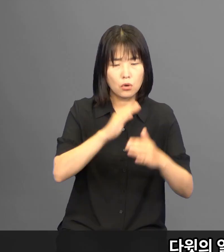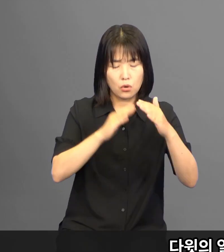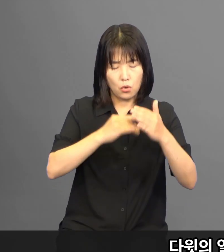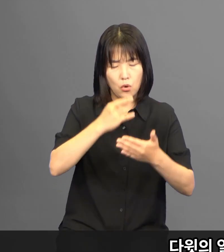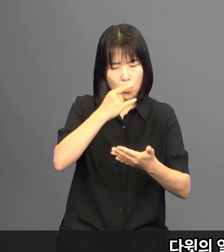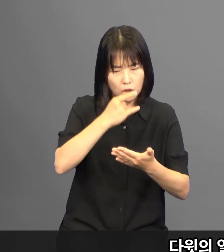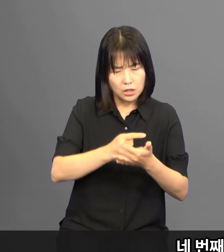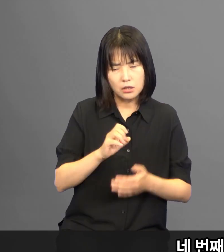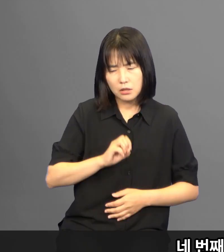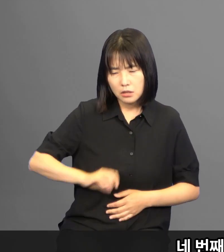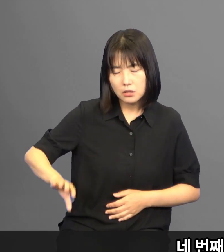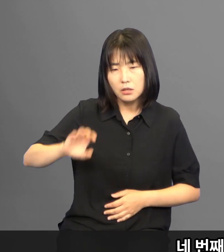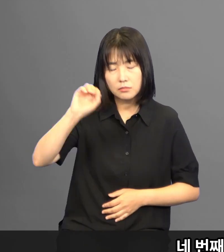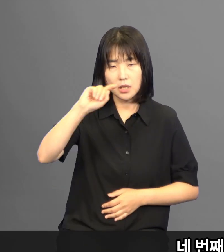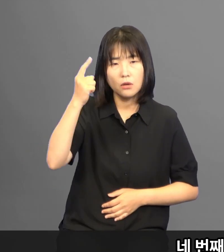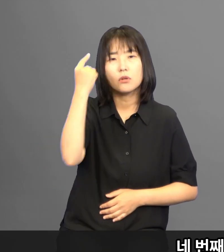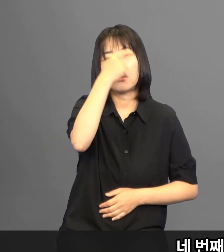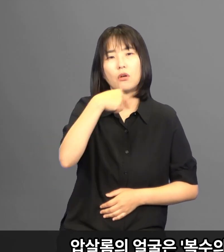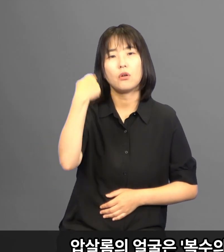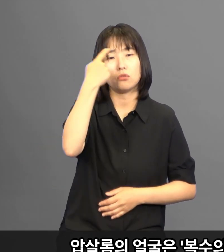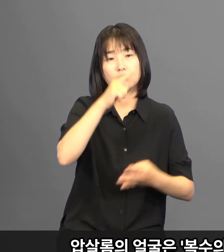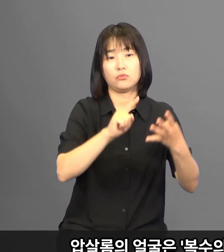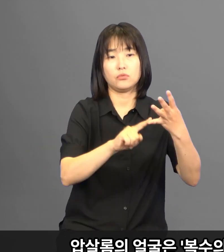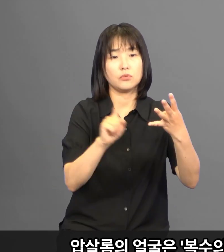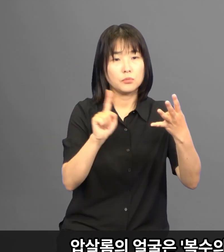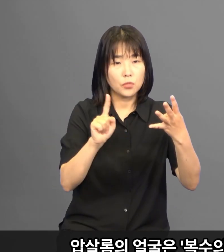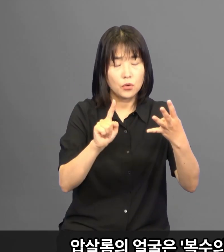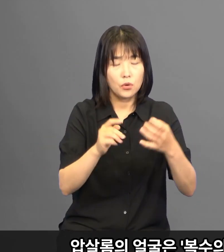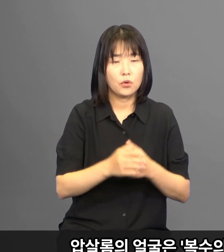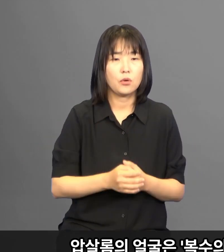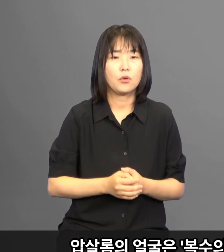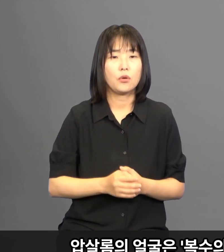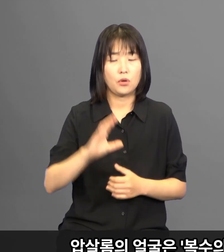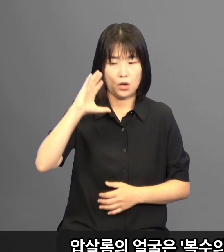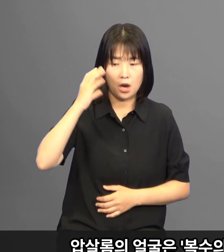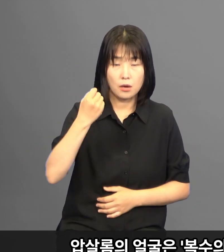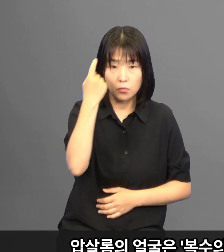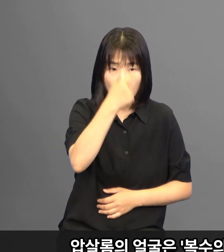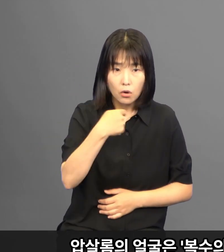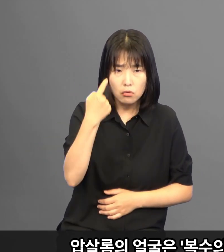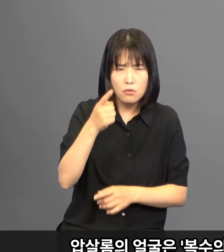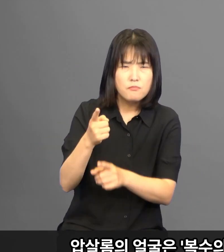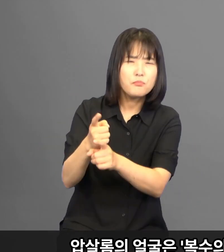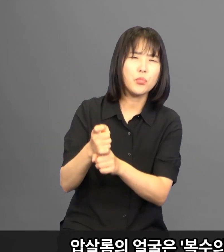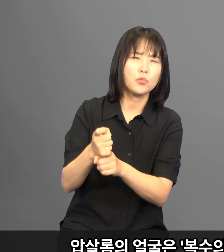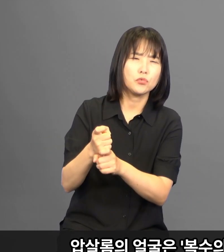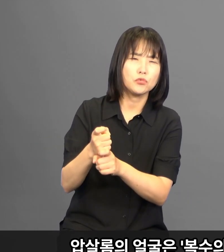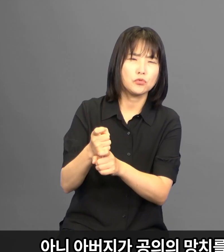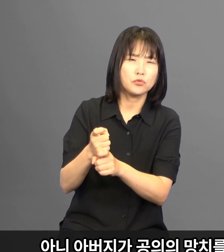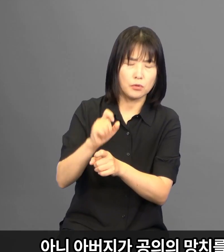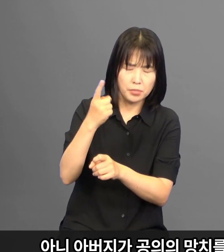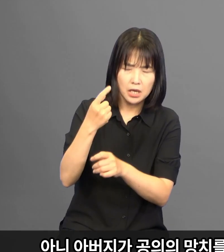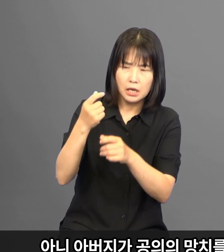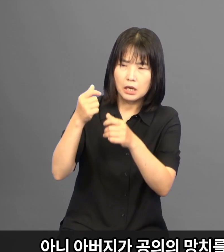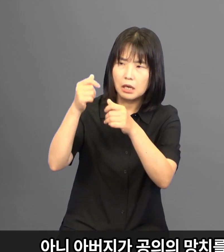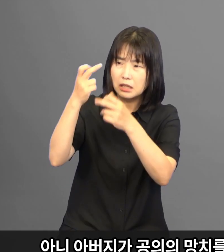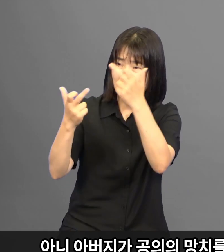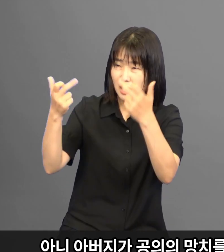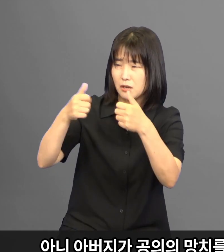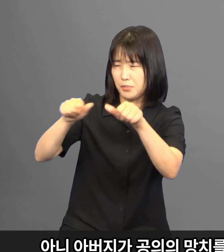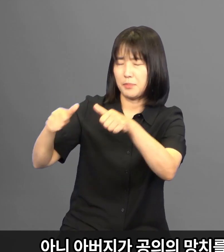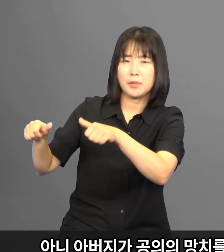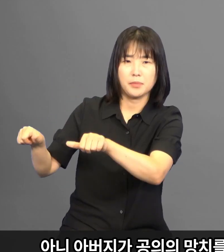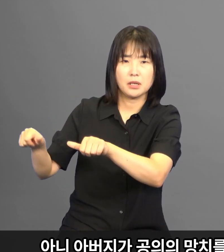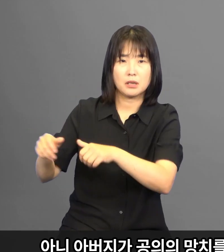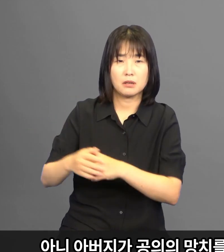다윗의 얼굴인 것입니다. 네 번째 마지막입니다. 압살롬의 얼굴은 복수의 망치로 산을 부수는 자입니다. 아니, 아버지가 공의의 망치를